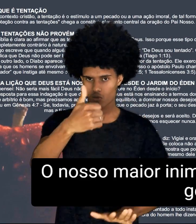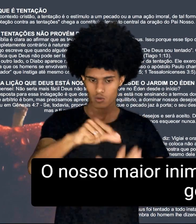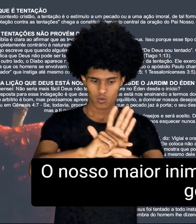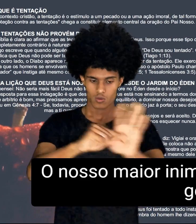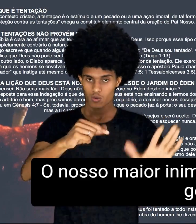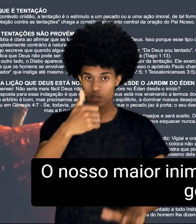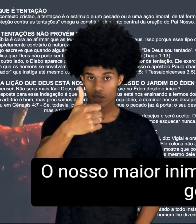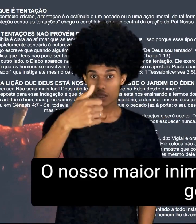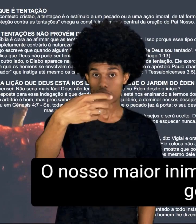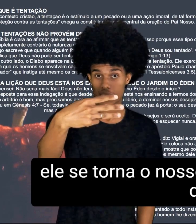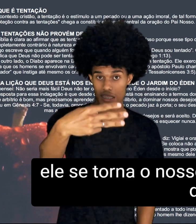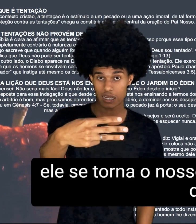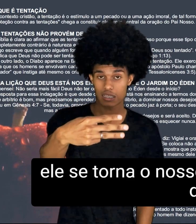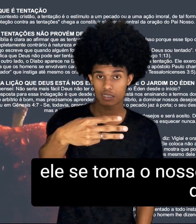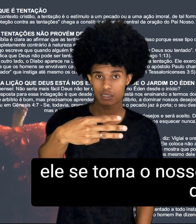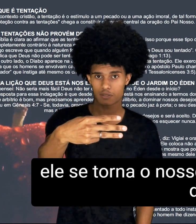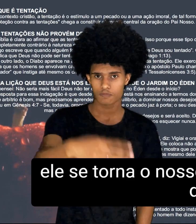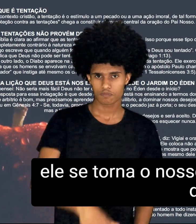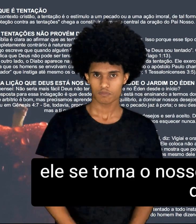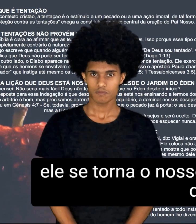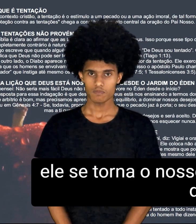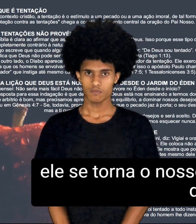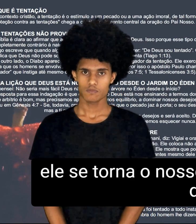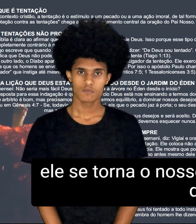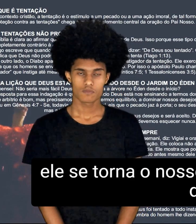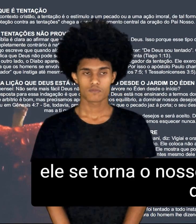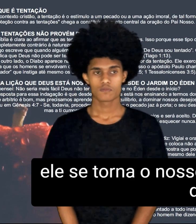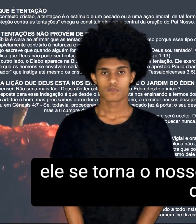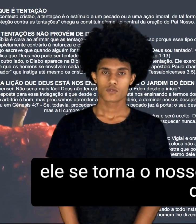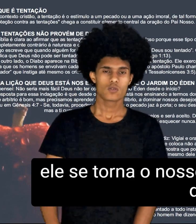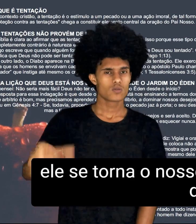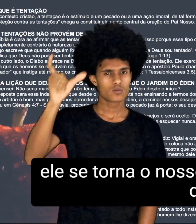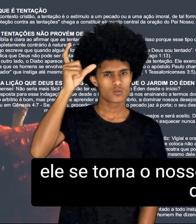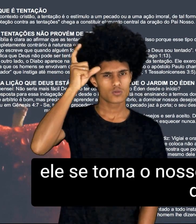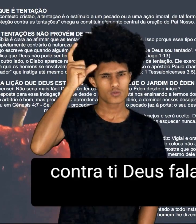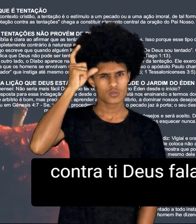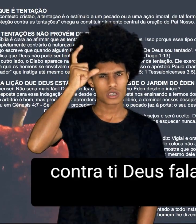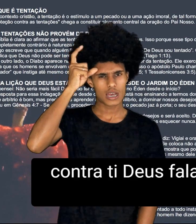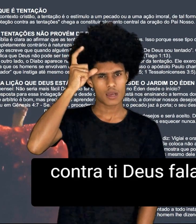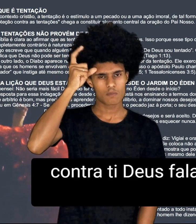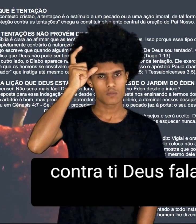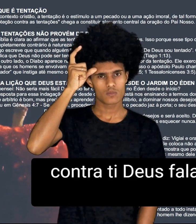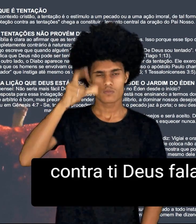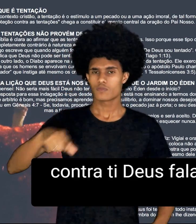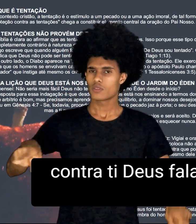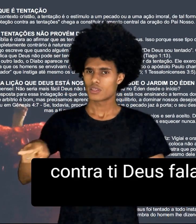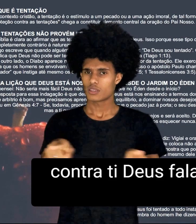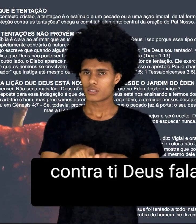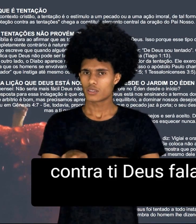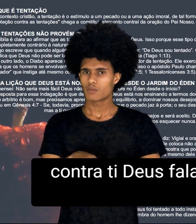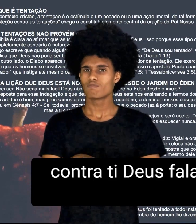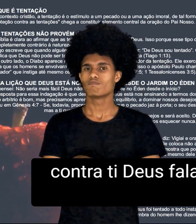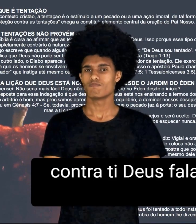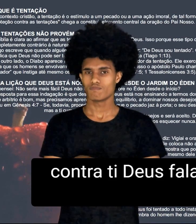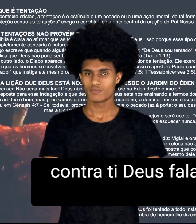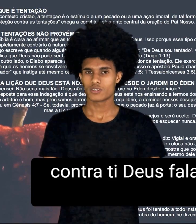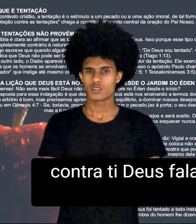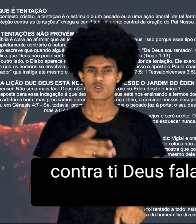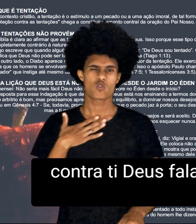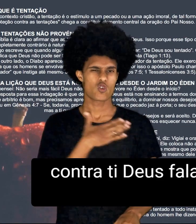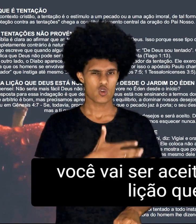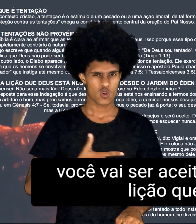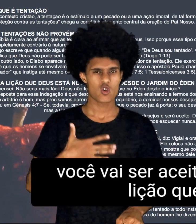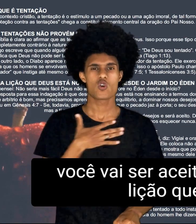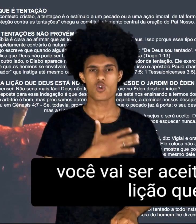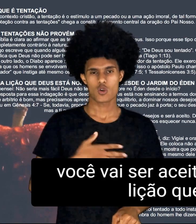Exatamente aquilo que a gente deseja, ele se torna o nosso maior inimigo, né? Então, o seu desejo será contra ti. Deus fala para Caim, domine os seus